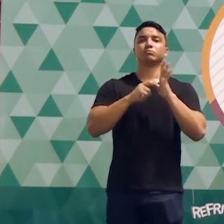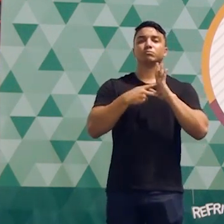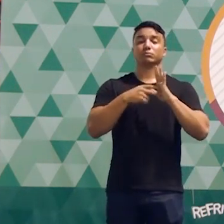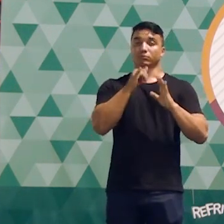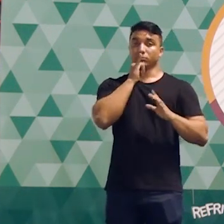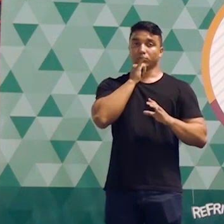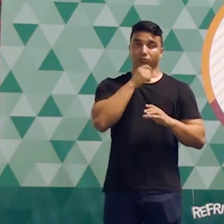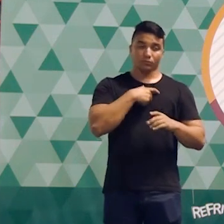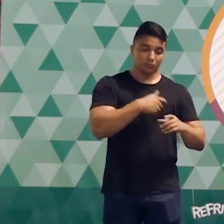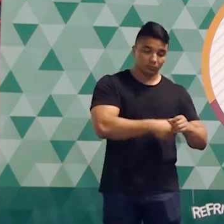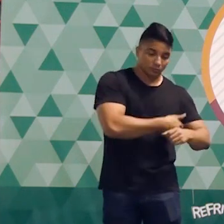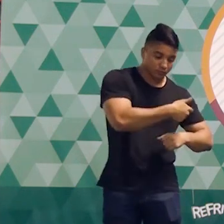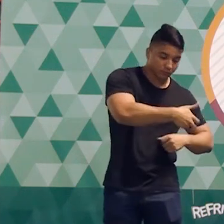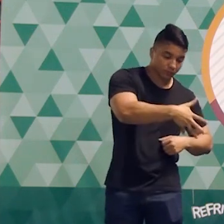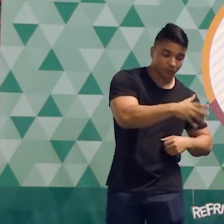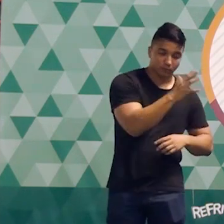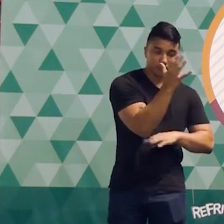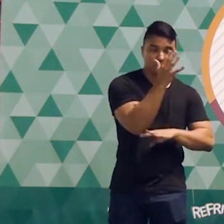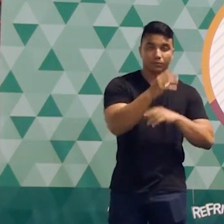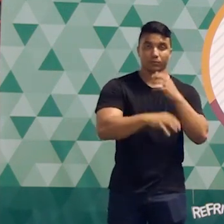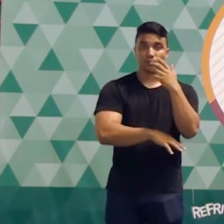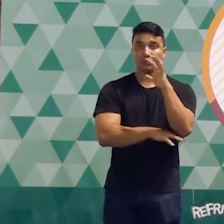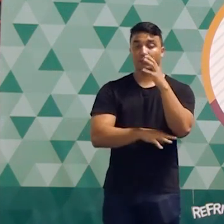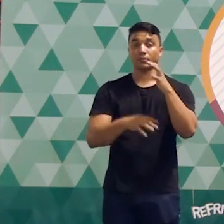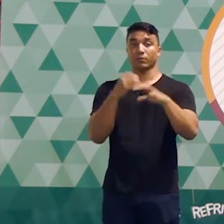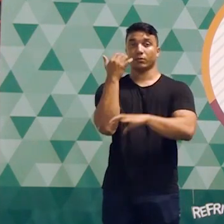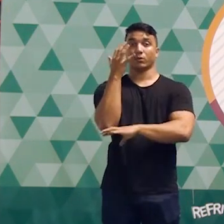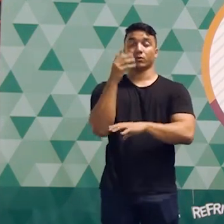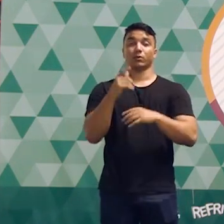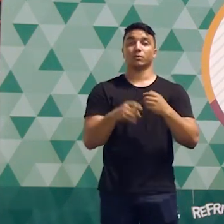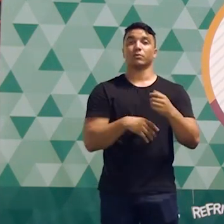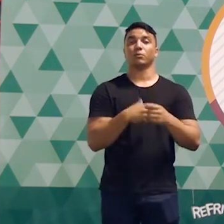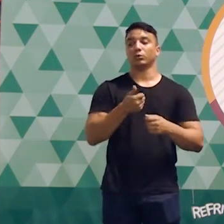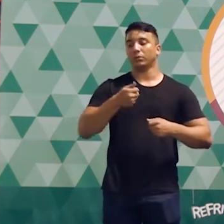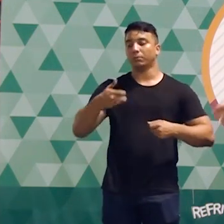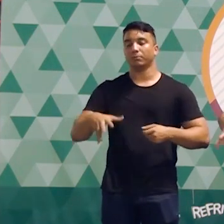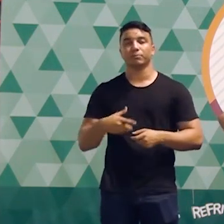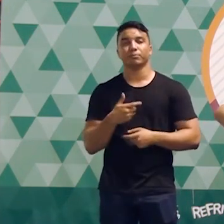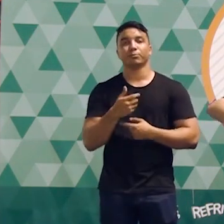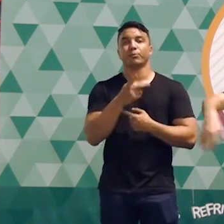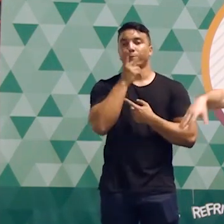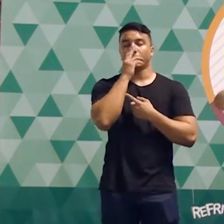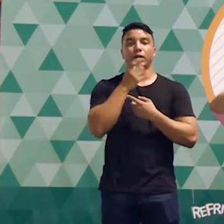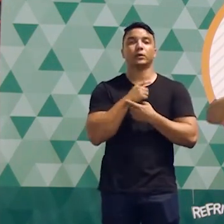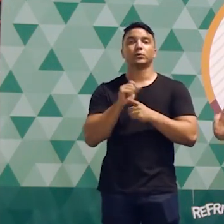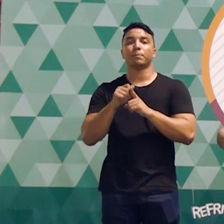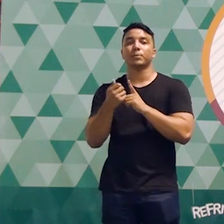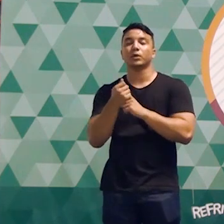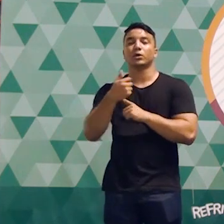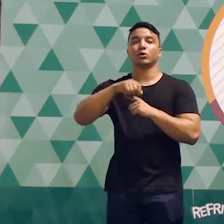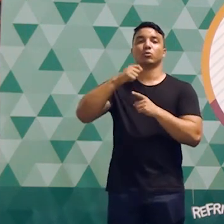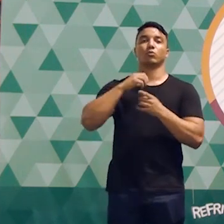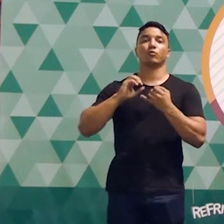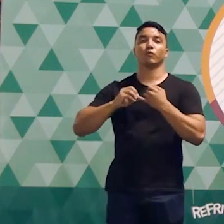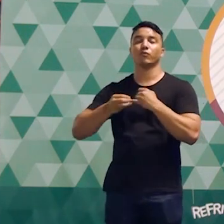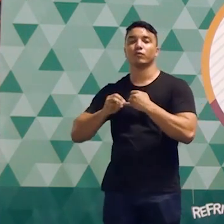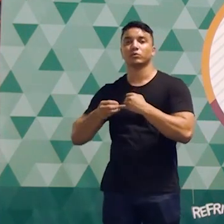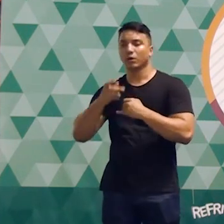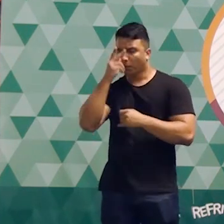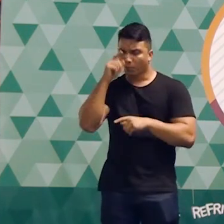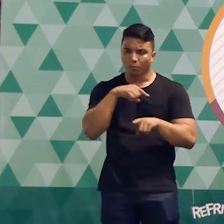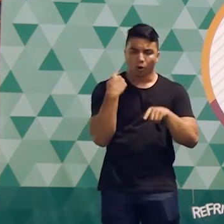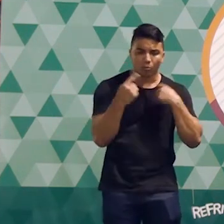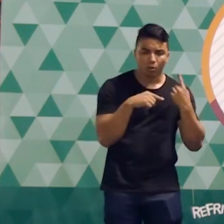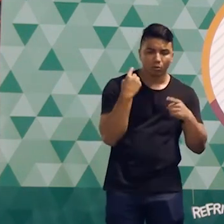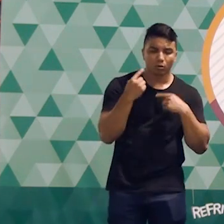tu plantar árvores e plantar milho, feijão, tudo no meio das árvores. Mas, professor, morre. Não